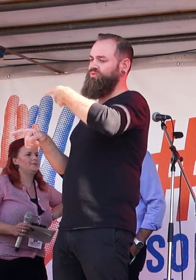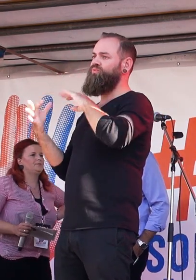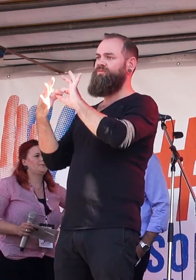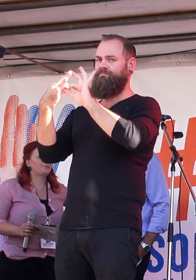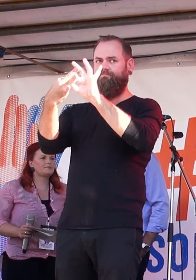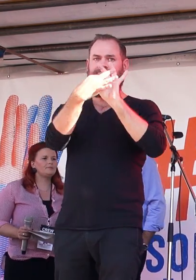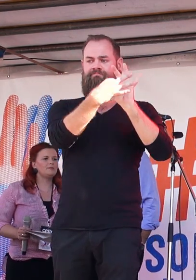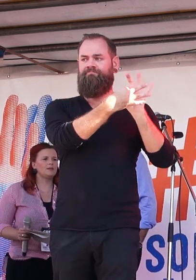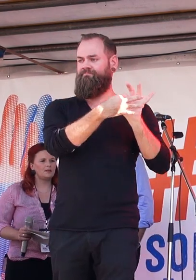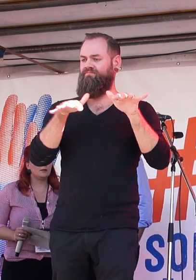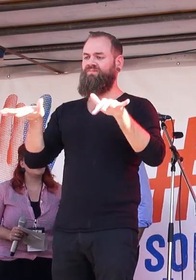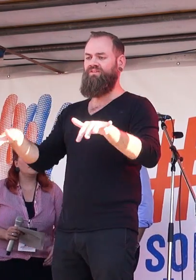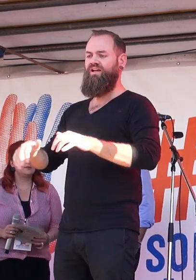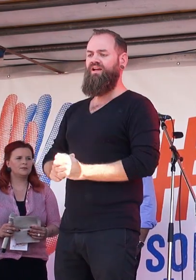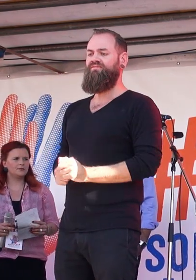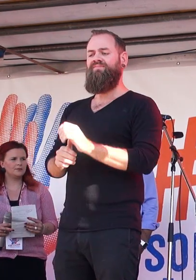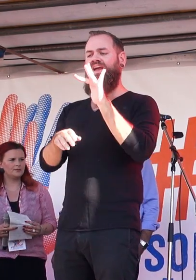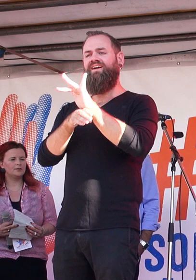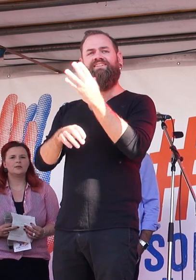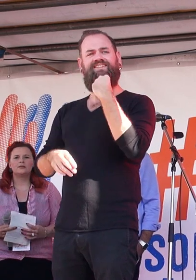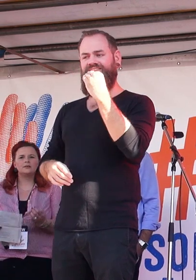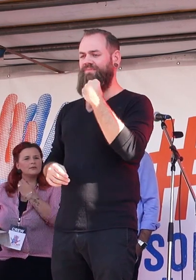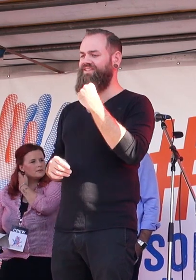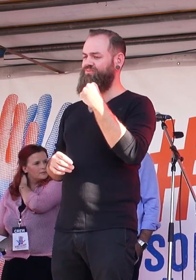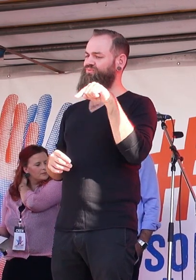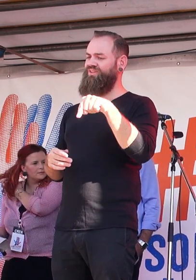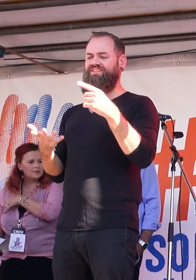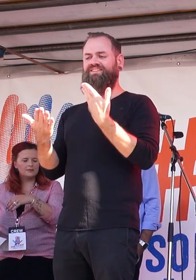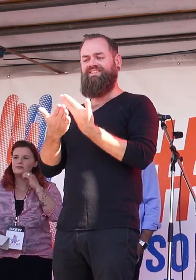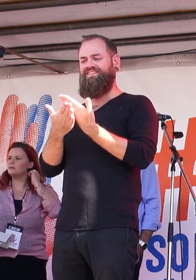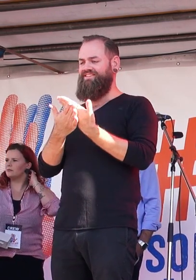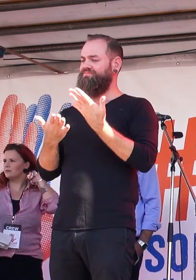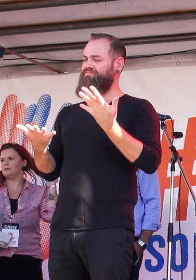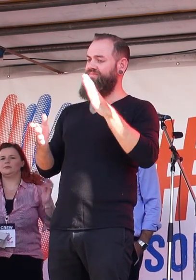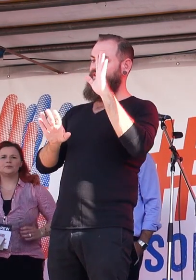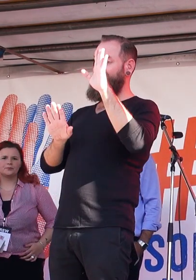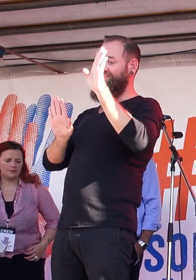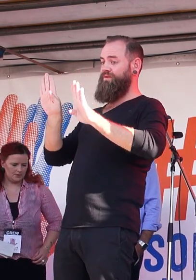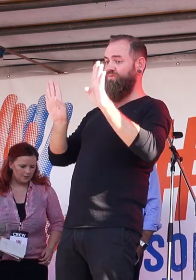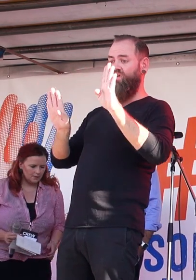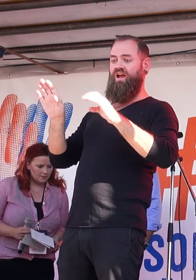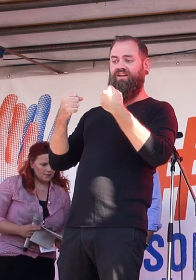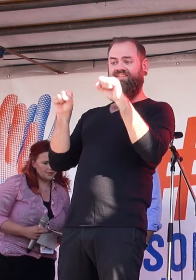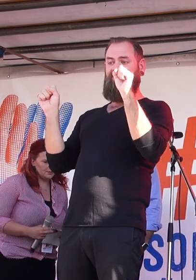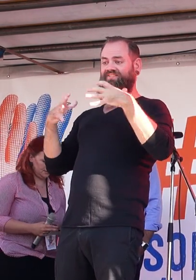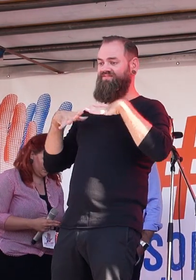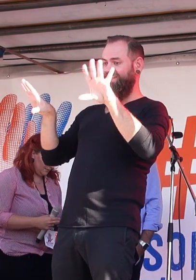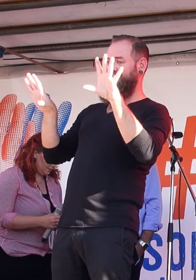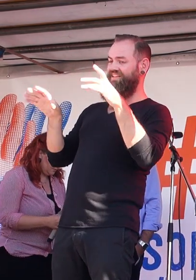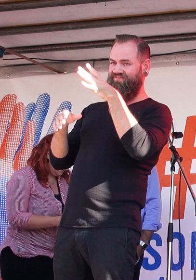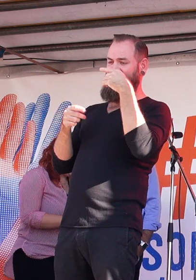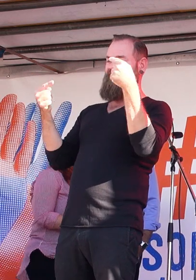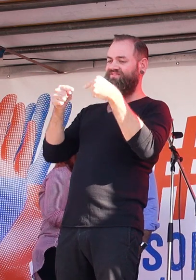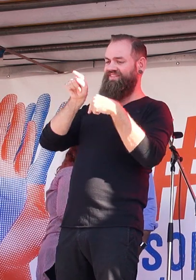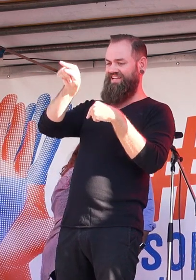Antisemitismus vereint sehr verschiedene Feinde und Verächter unserer freiheitlichen Demokratie, auch wenn diese sonst einander spinnefeind